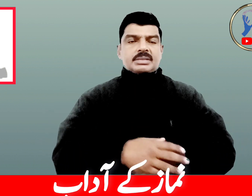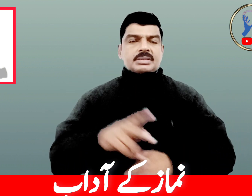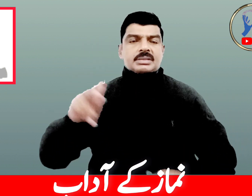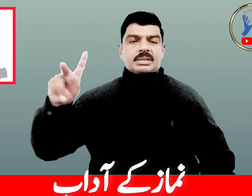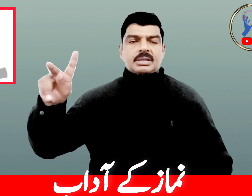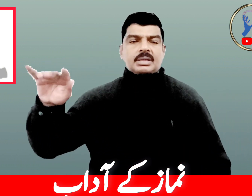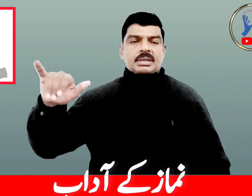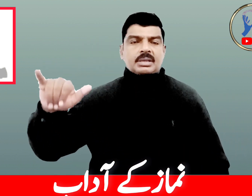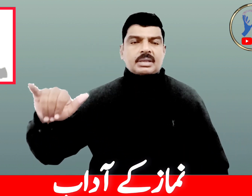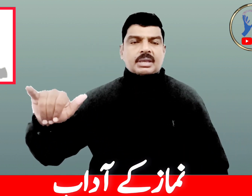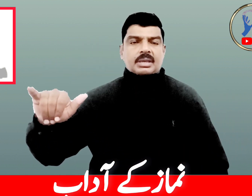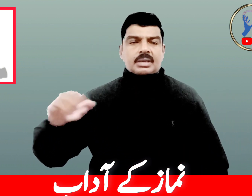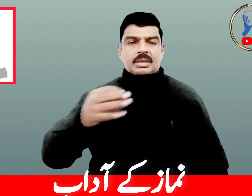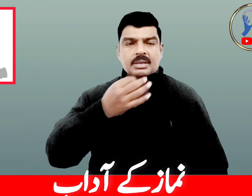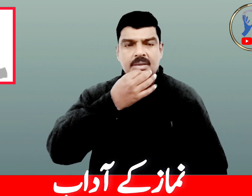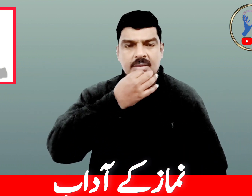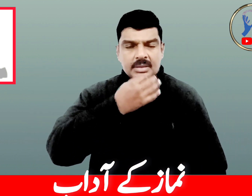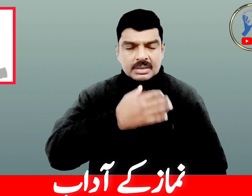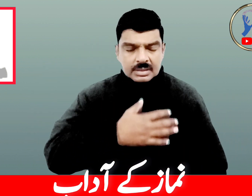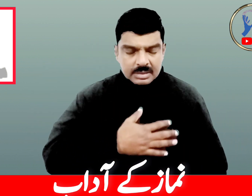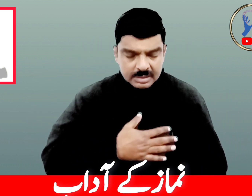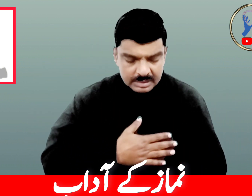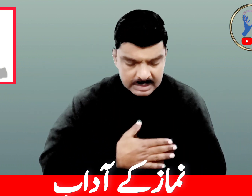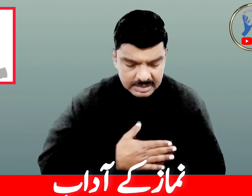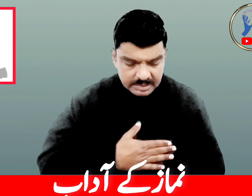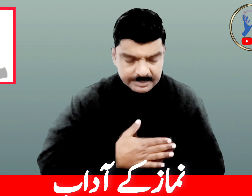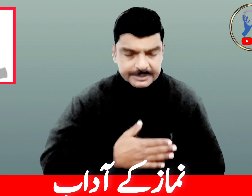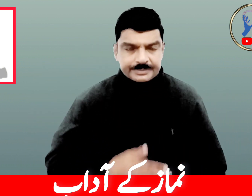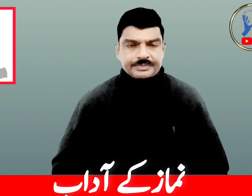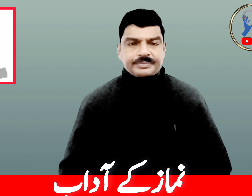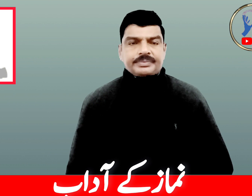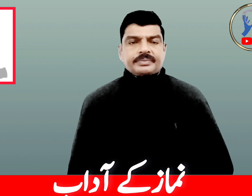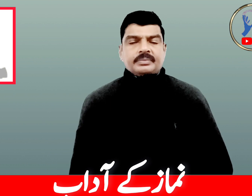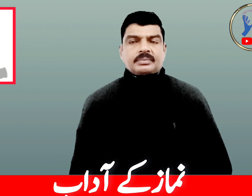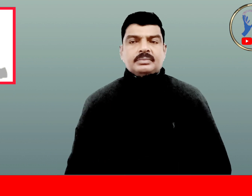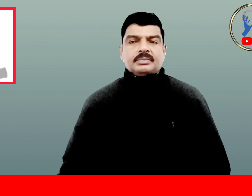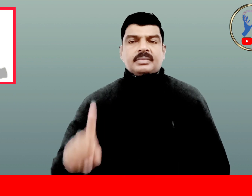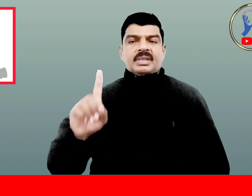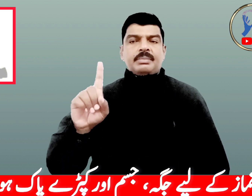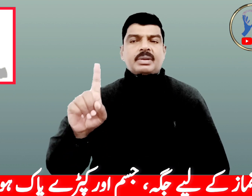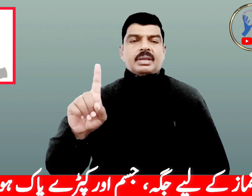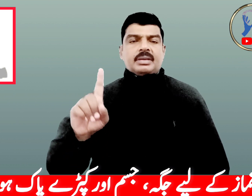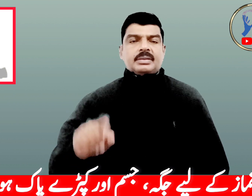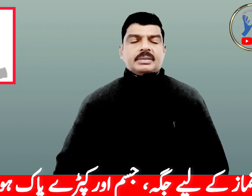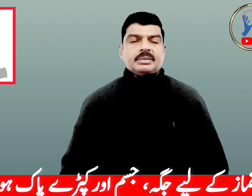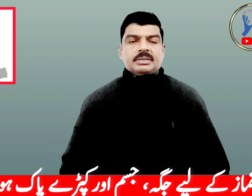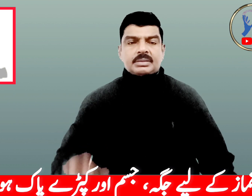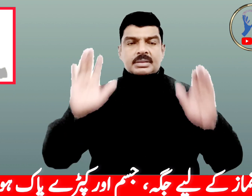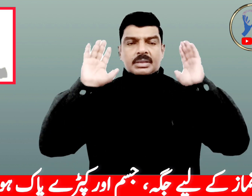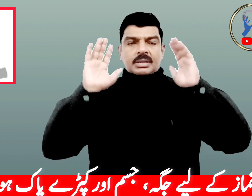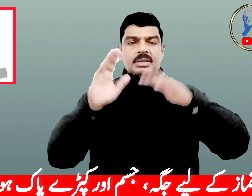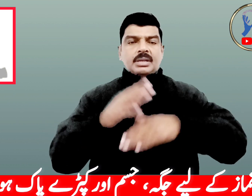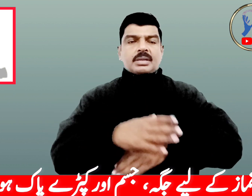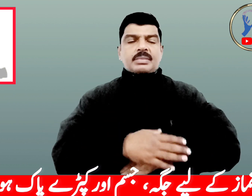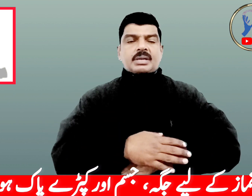نماز کے آداب۔ نمبر 1،